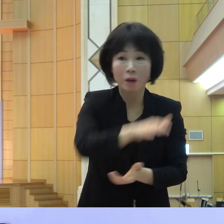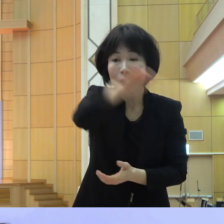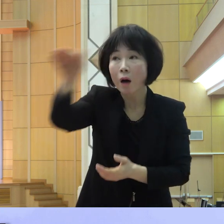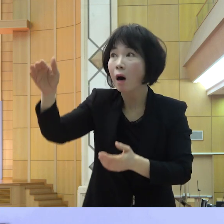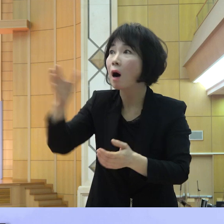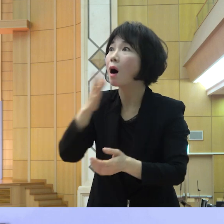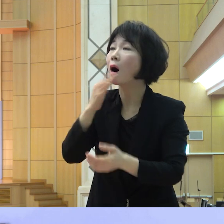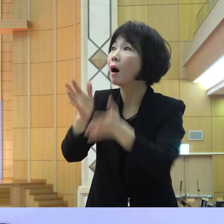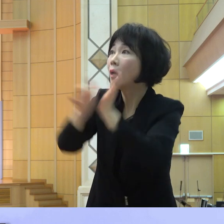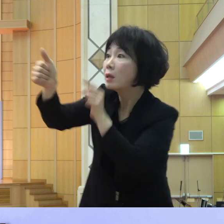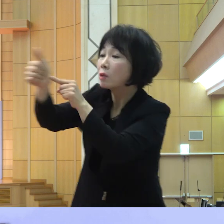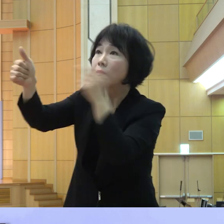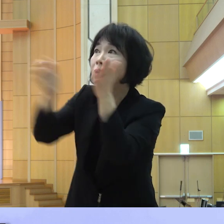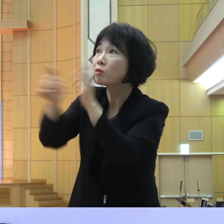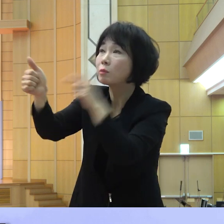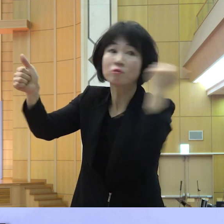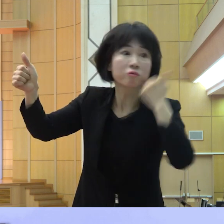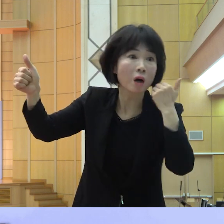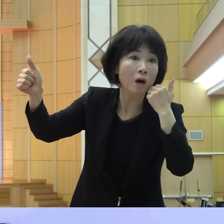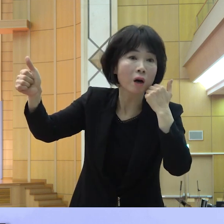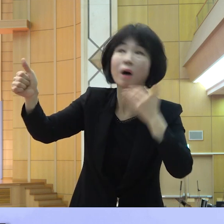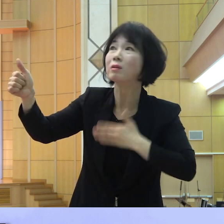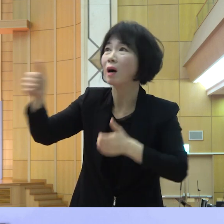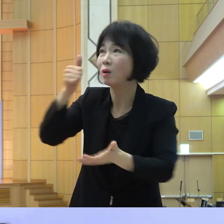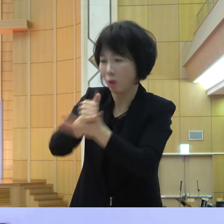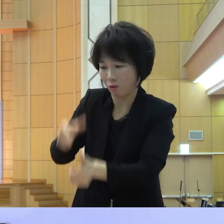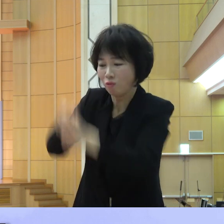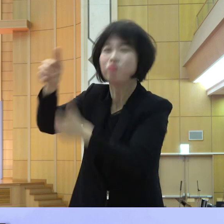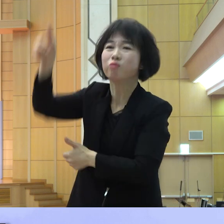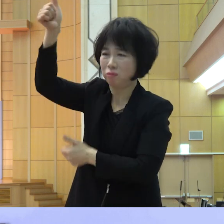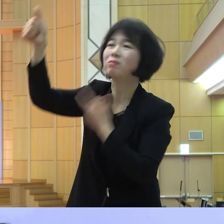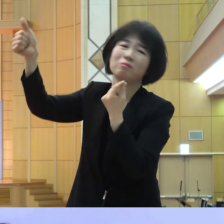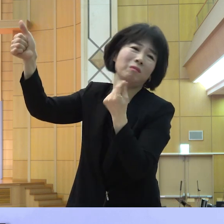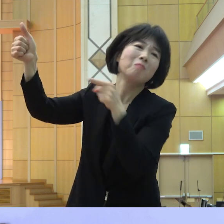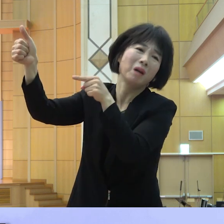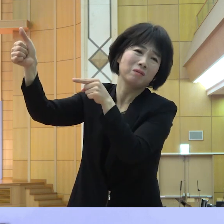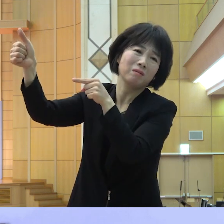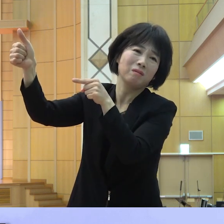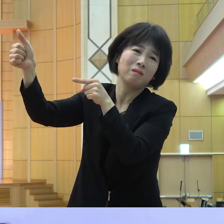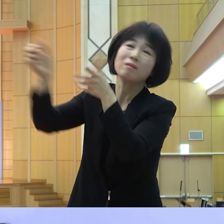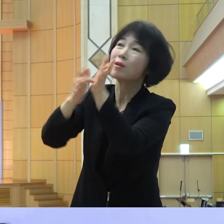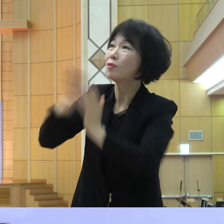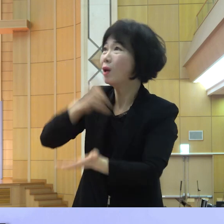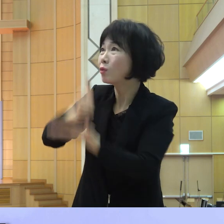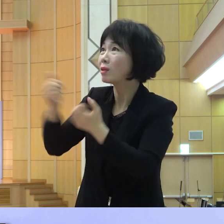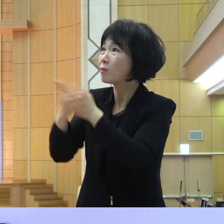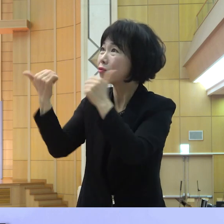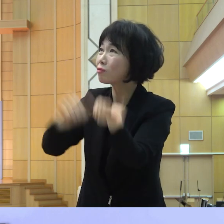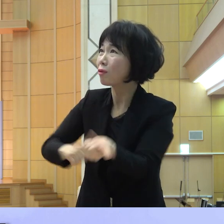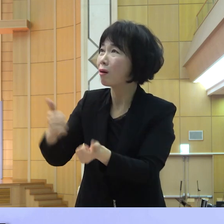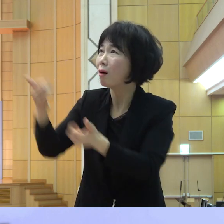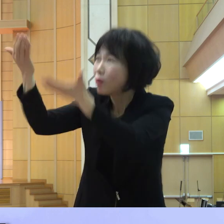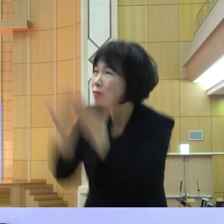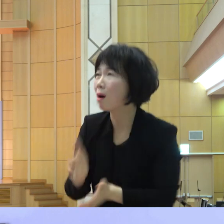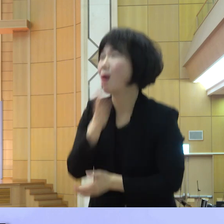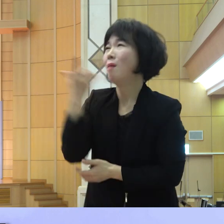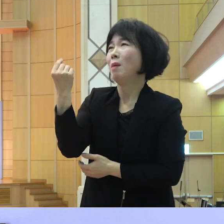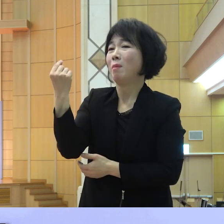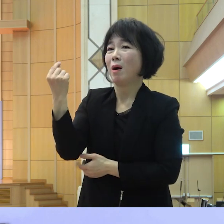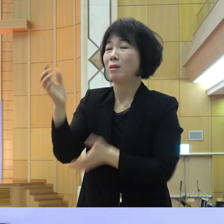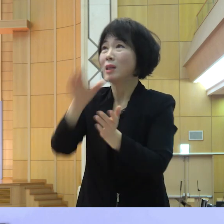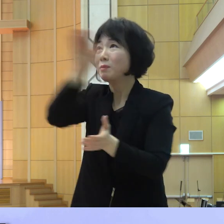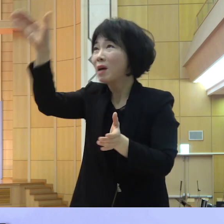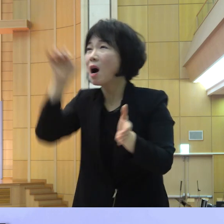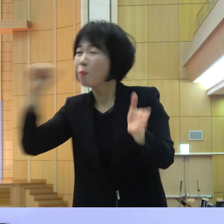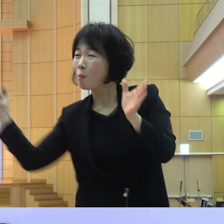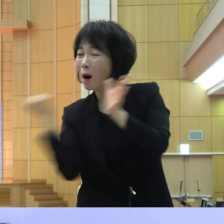예수님은 나의 구주, 예수님의 십자가에서 나를 위해 죽으시고 나를 위해 사셨는데 십자가에서 살을 찢으신